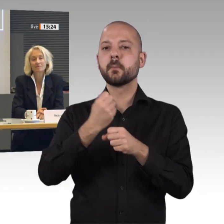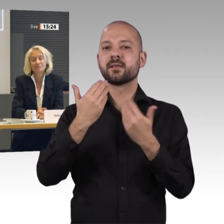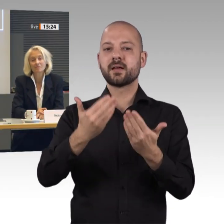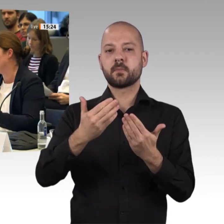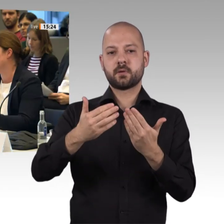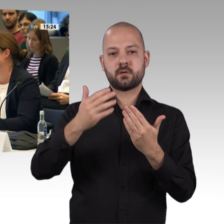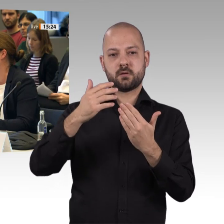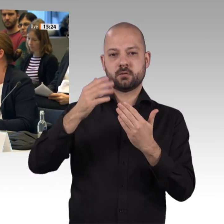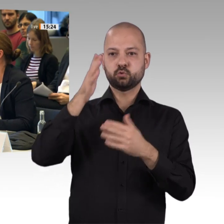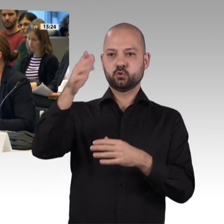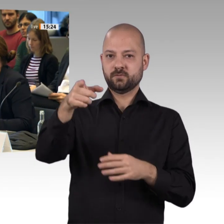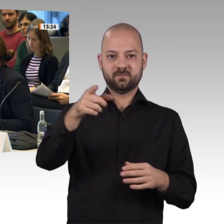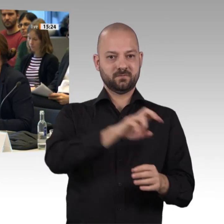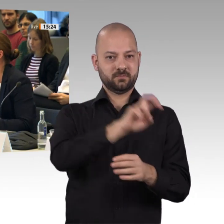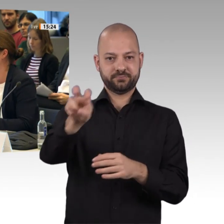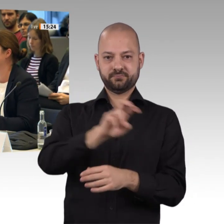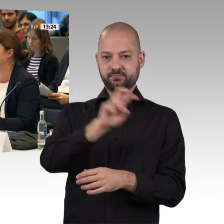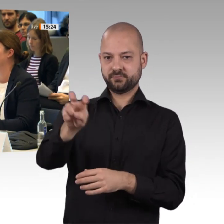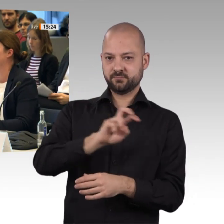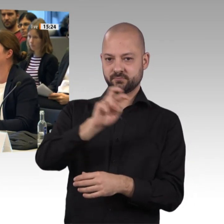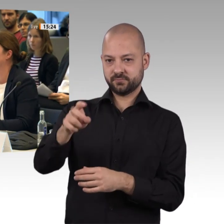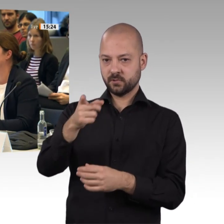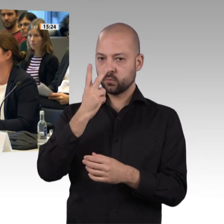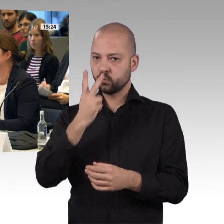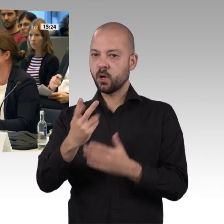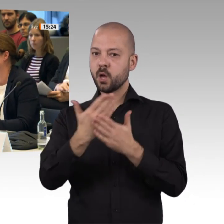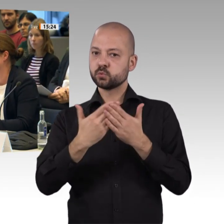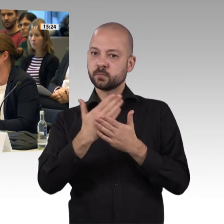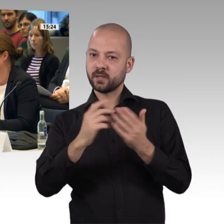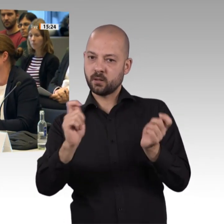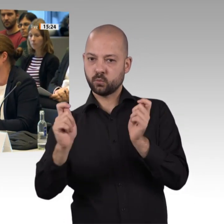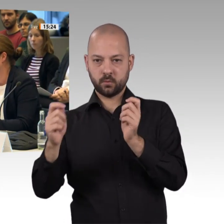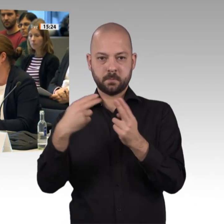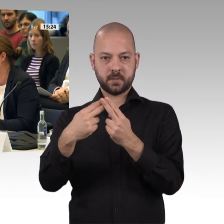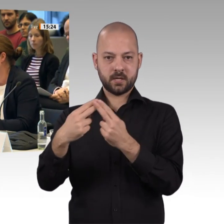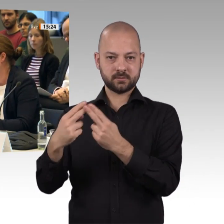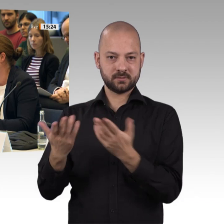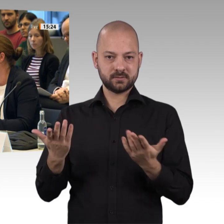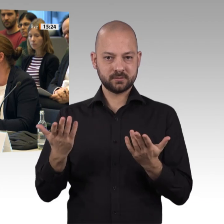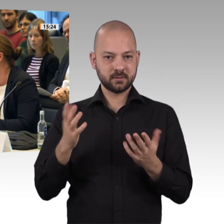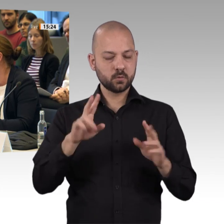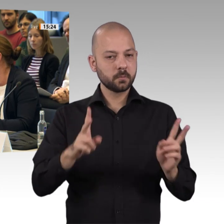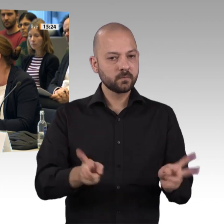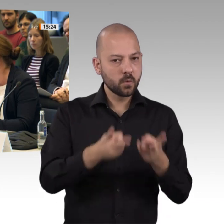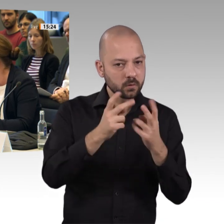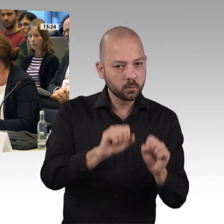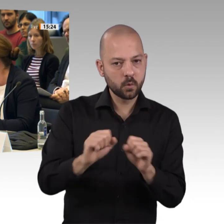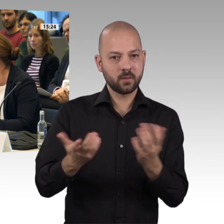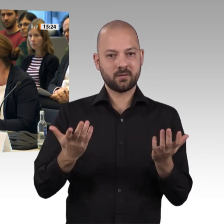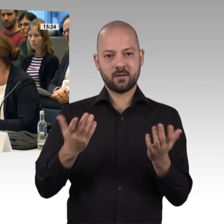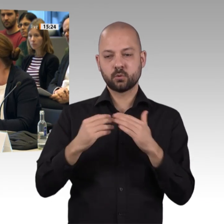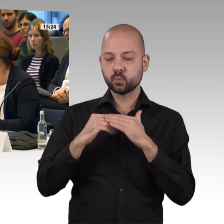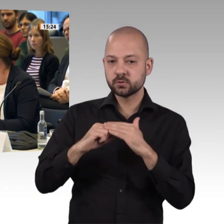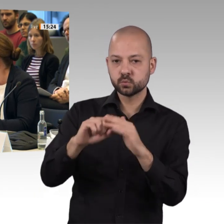nur anschließen. Wenn Sie unserem Anliegen nachkommen, dass es ausgeweitet wird, sind weitere Träger, vor allem die Träger der Eingliederungshilfe,